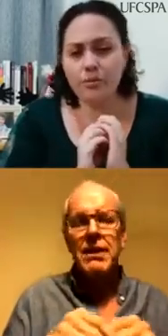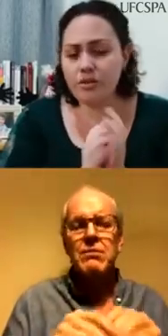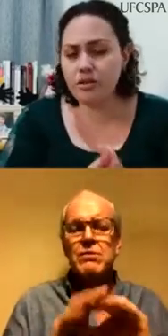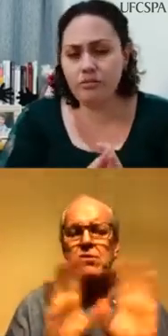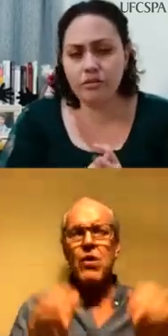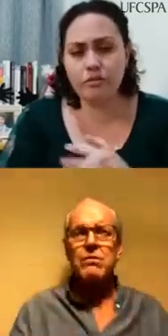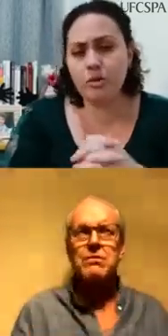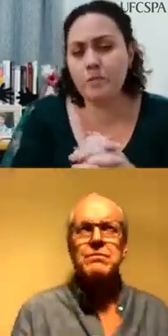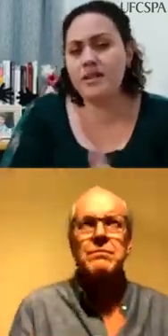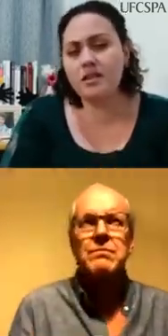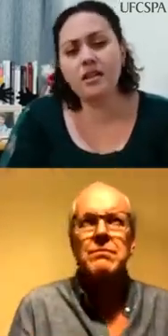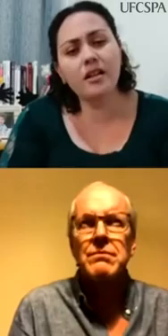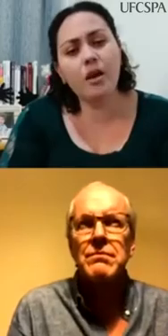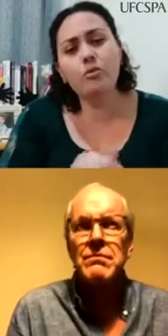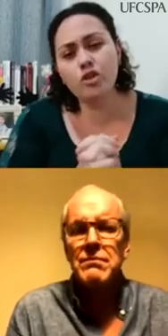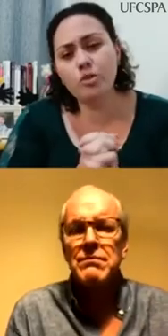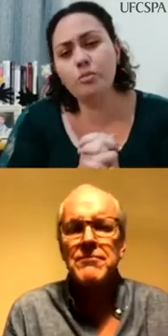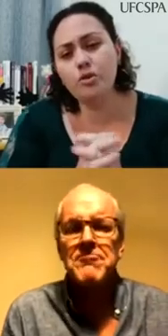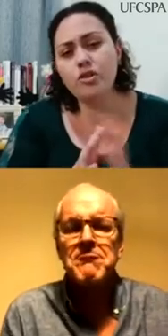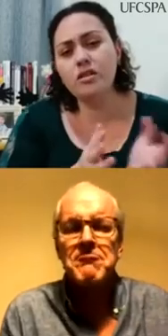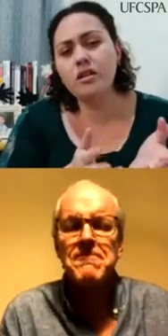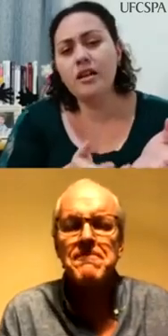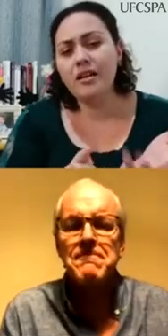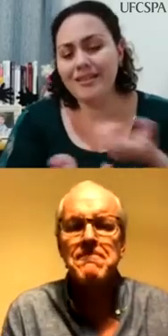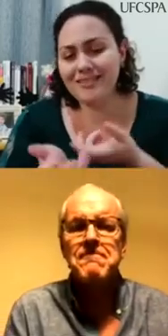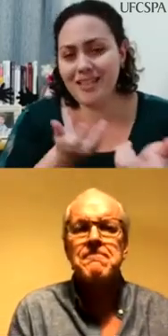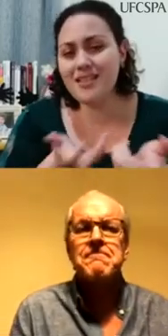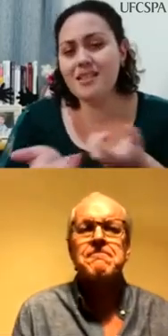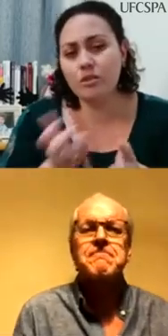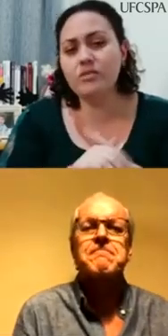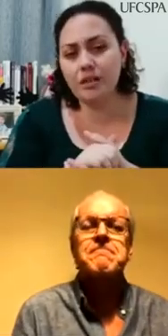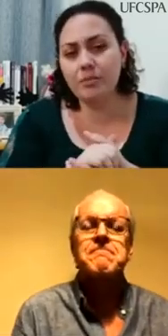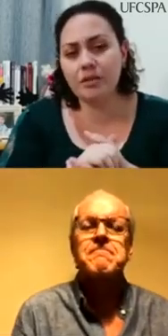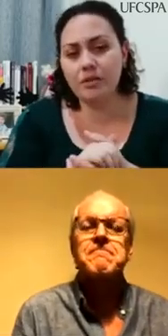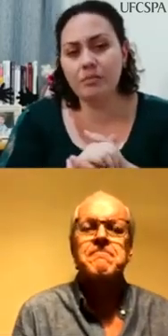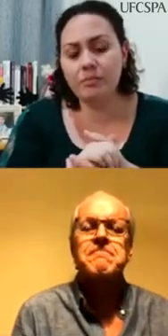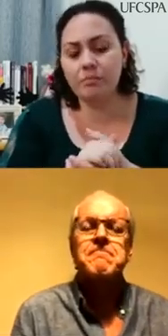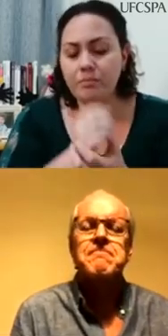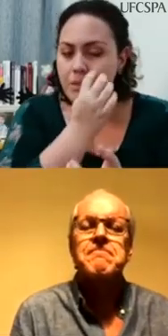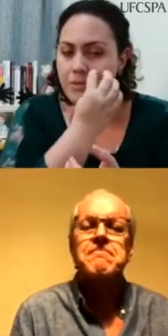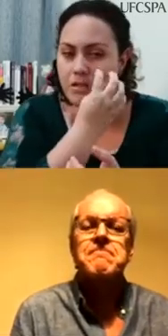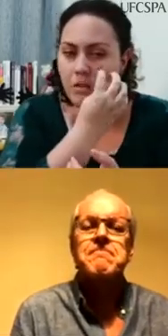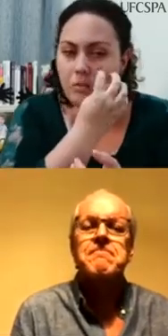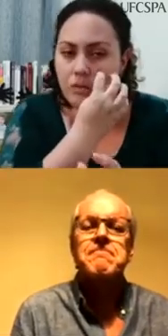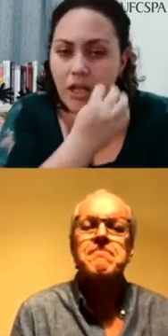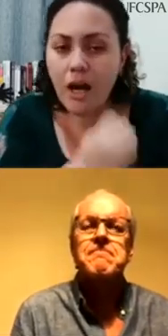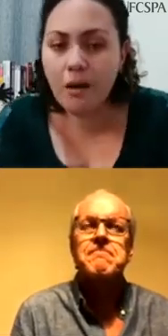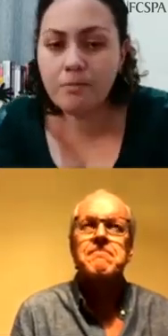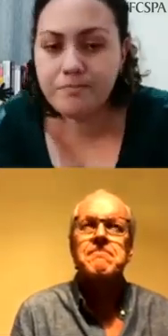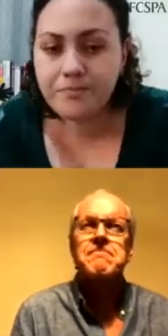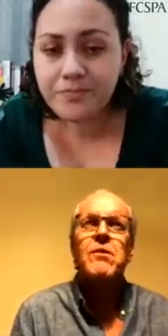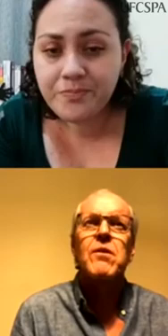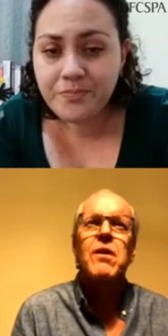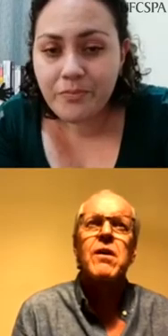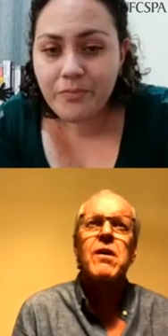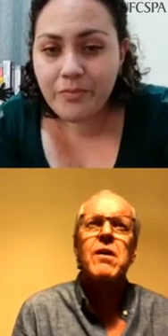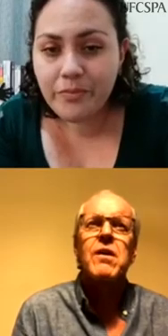for impossível, os pais têm que criar algum tipo de interação, né, para poder se comunicar.